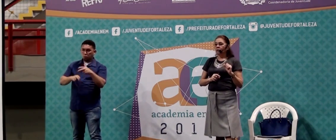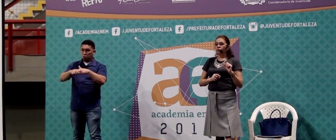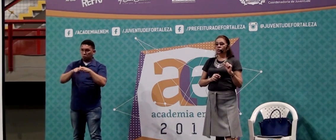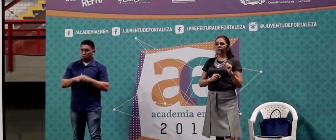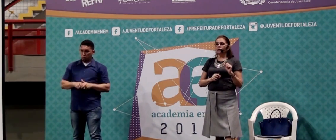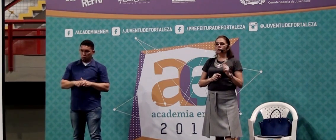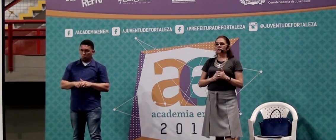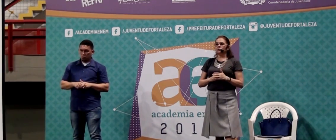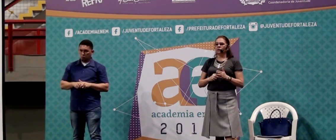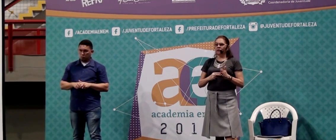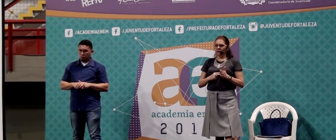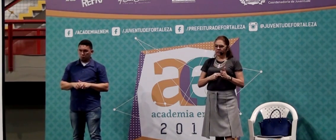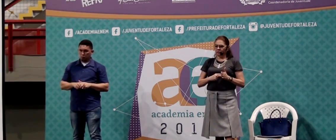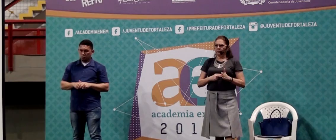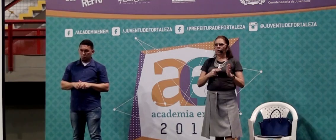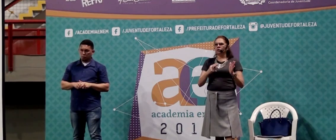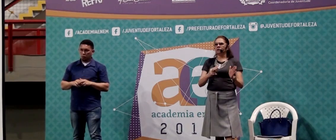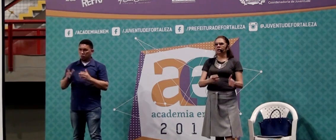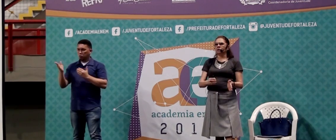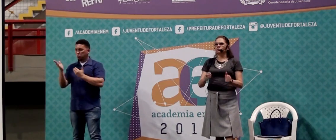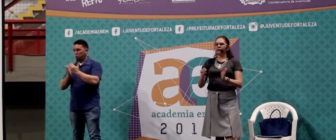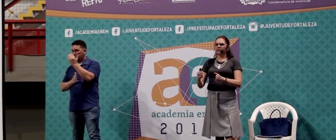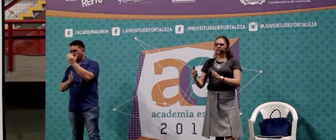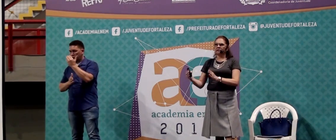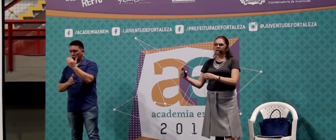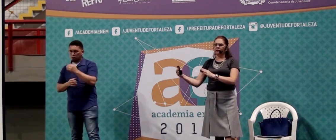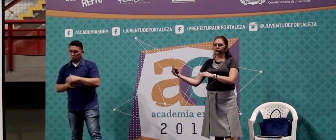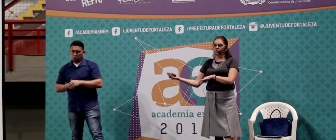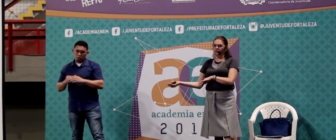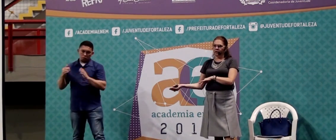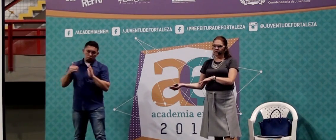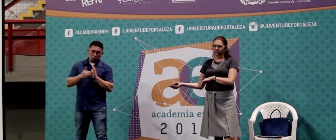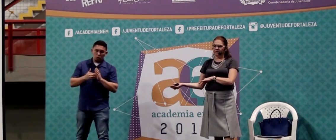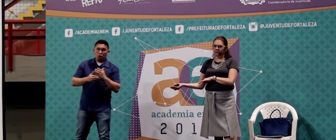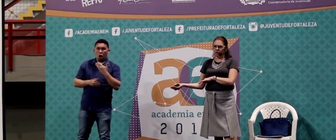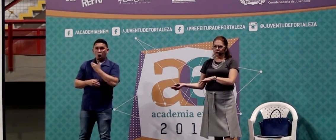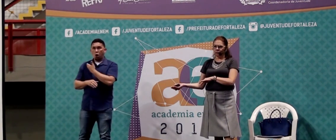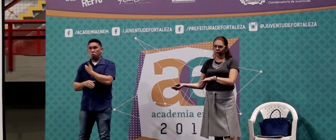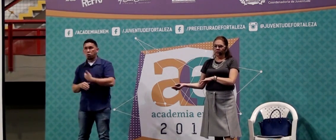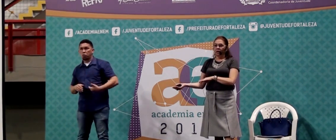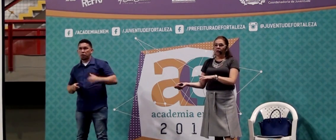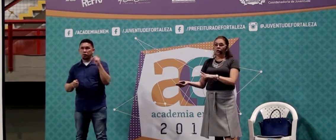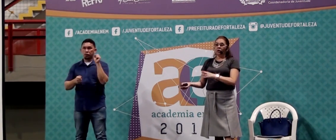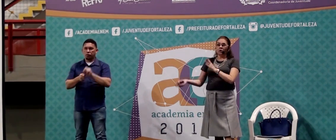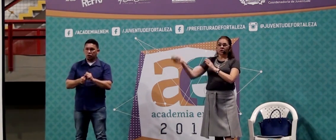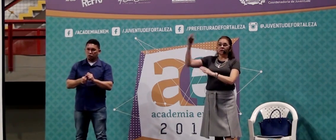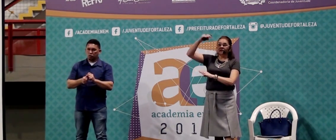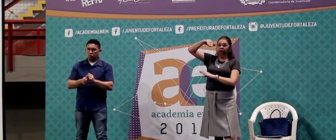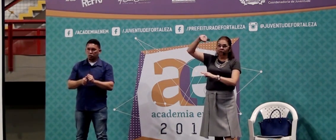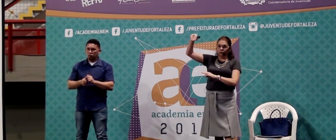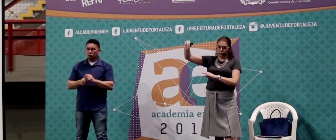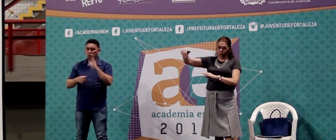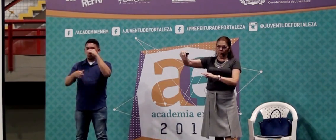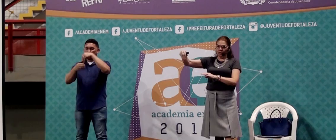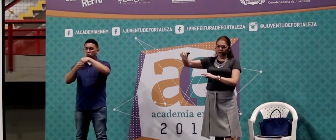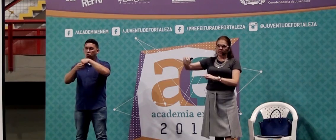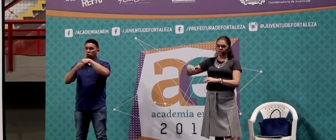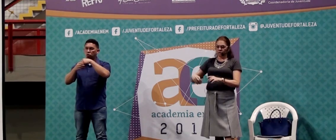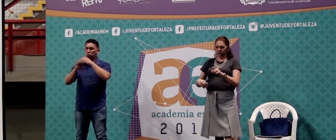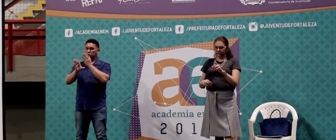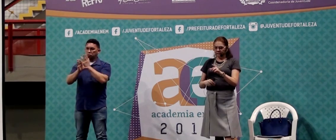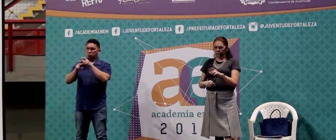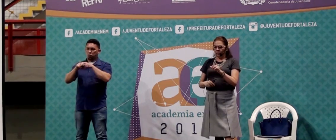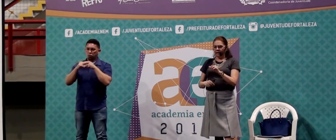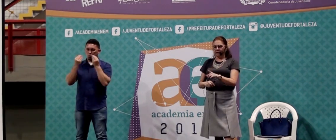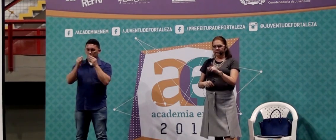portanto, nunca use no início. Portanto, é necessário que o governo faça isto. Coloque dentro o